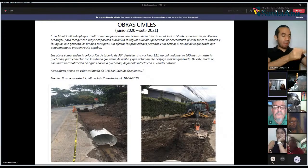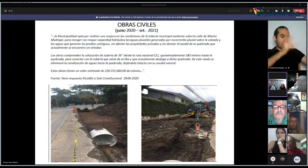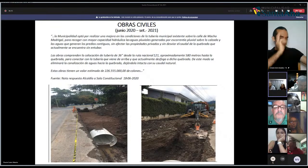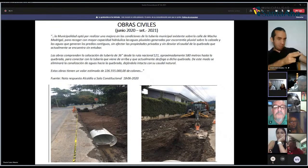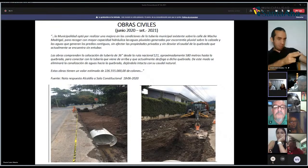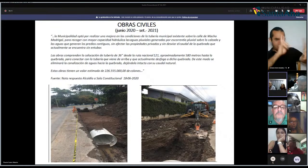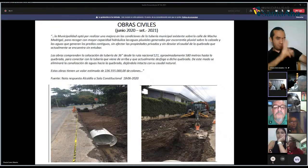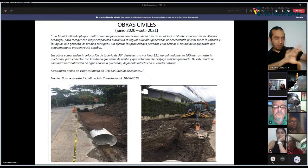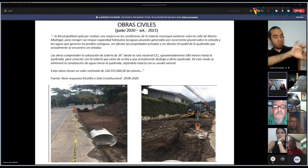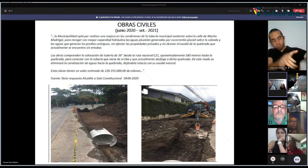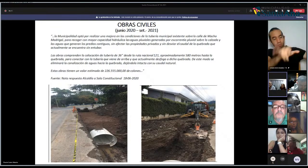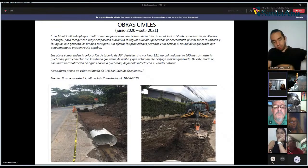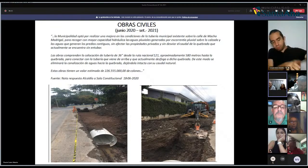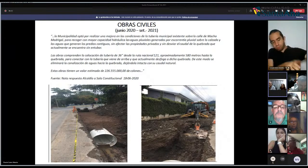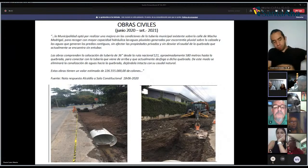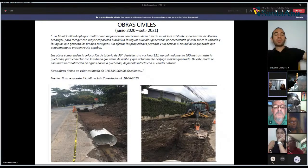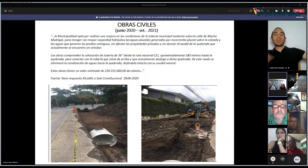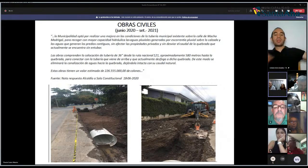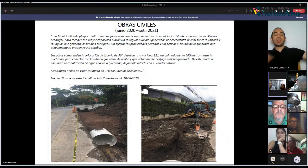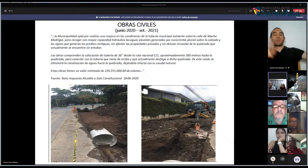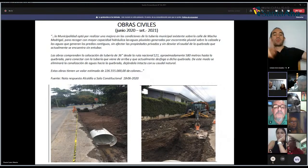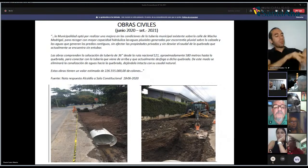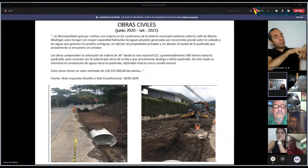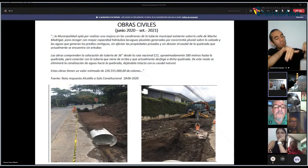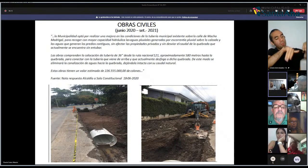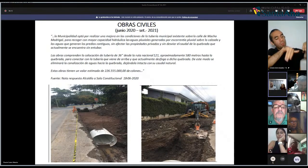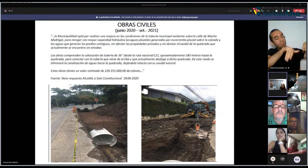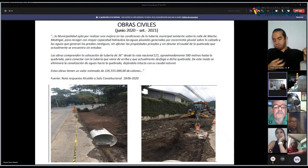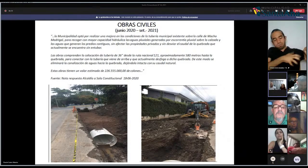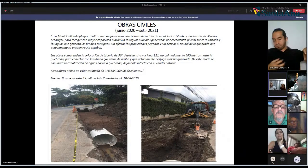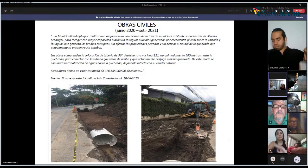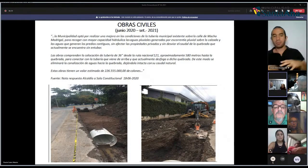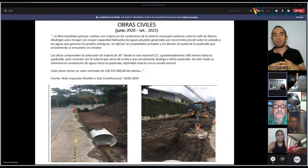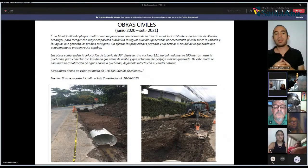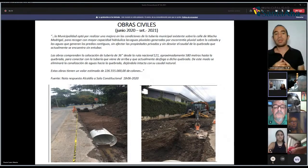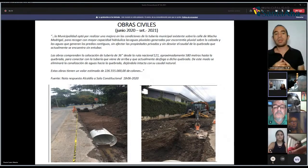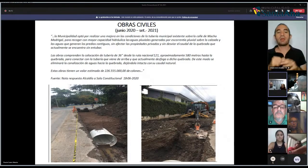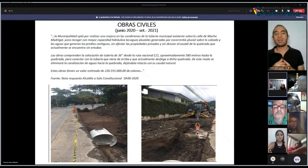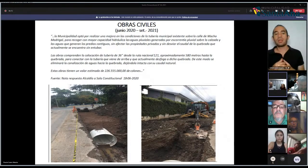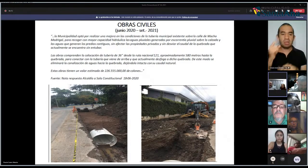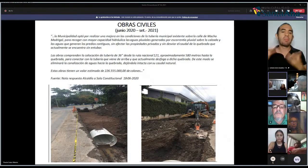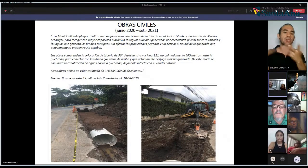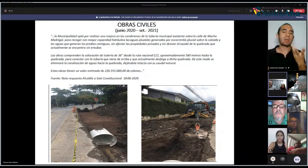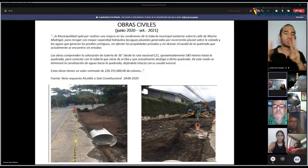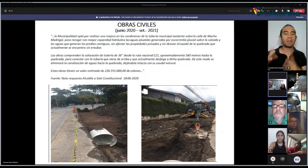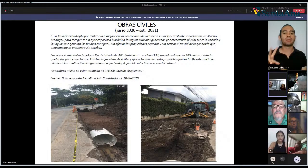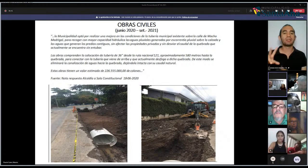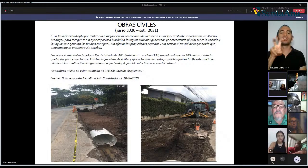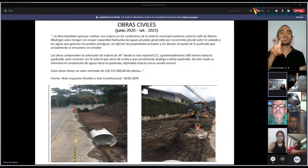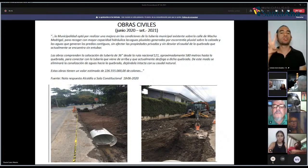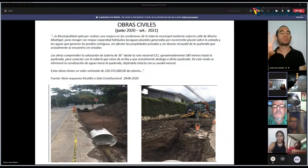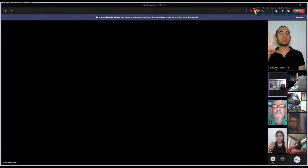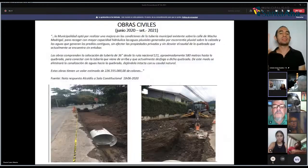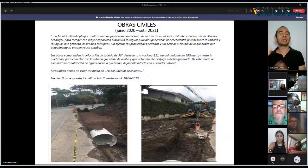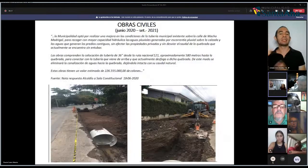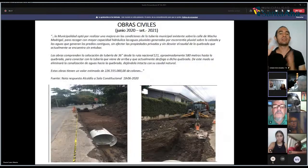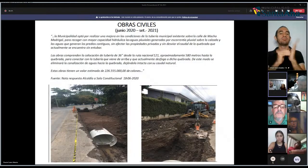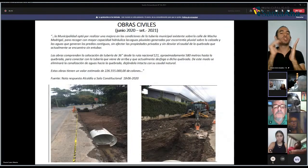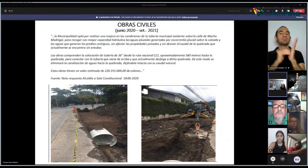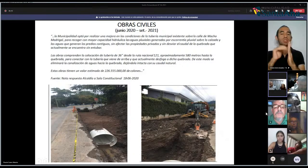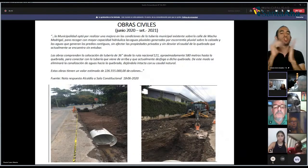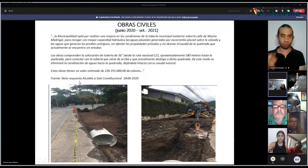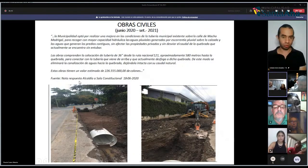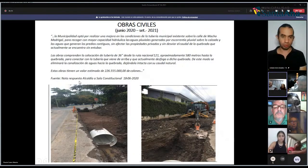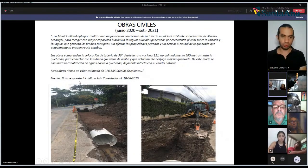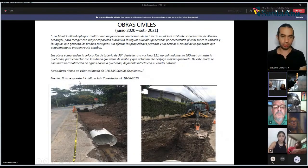este bueno ahí continúan las obras vean que se estiman en 226 millones de colonias verdad y estela la nota que